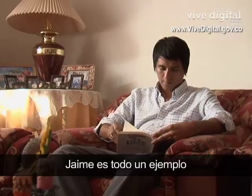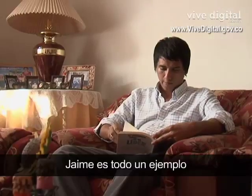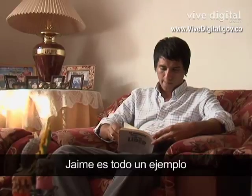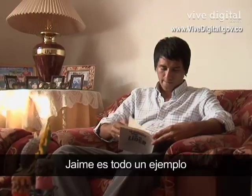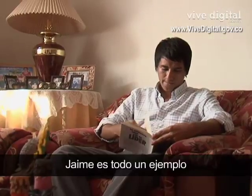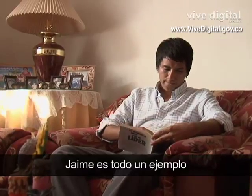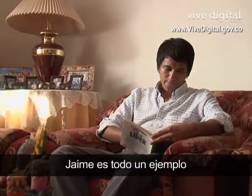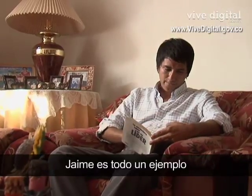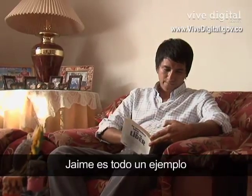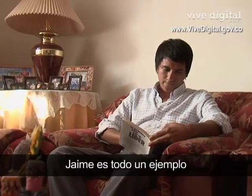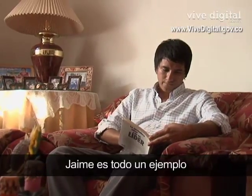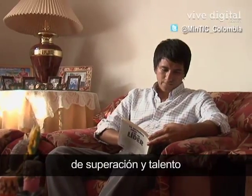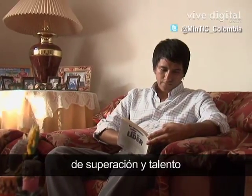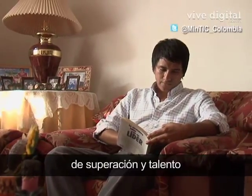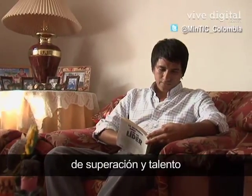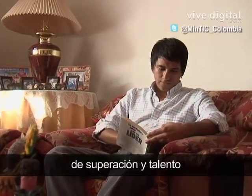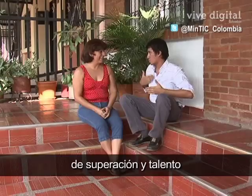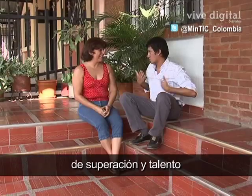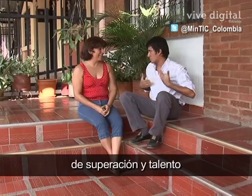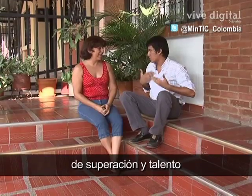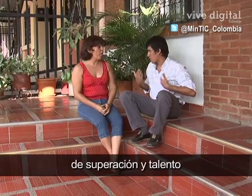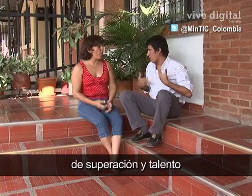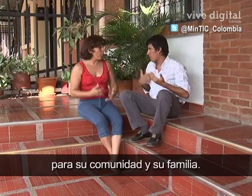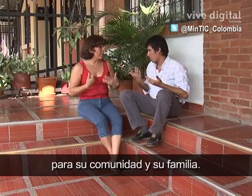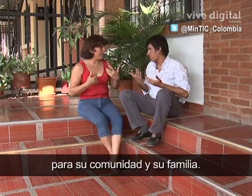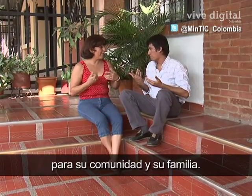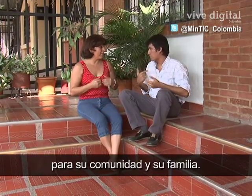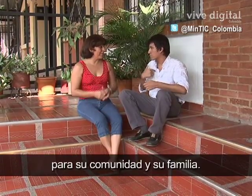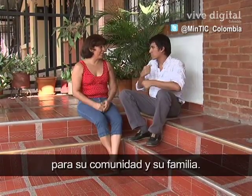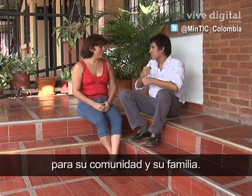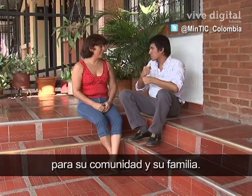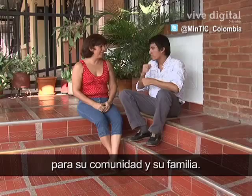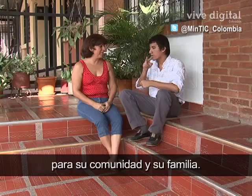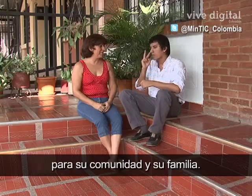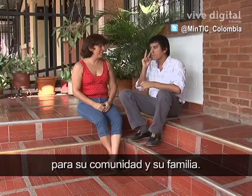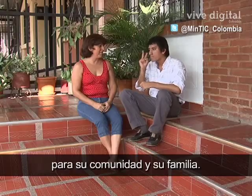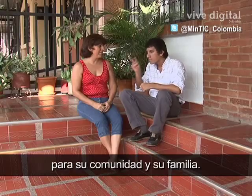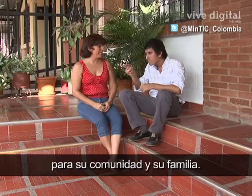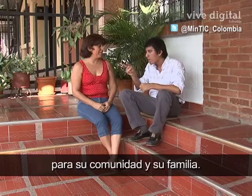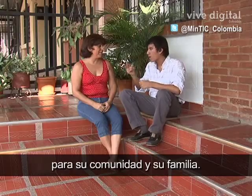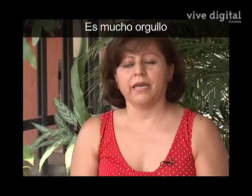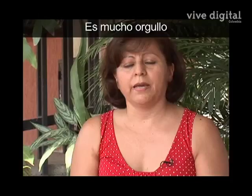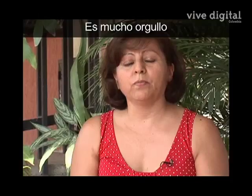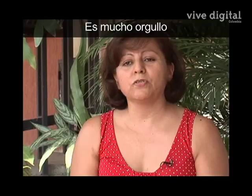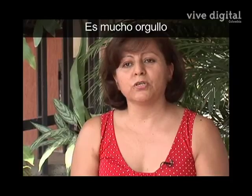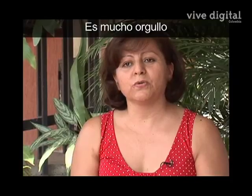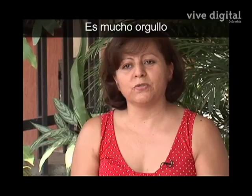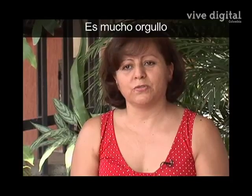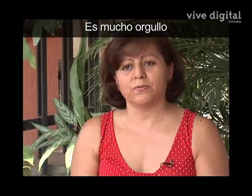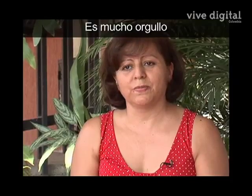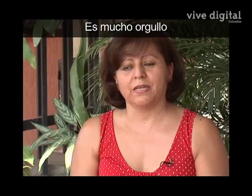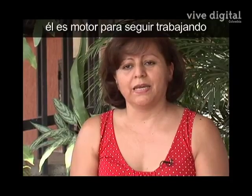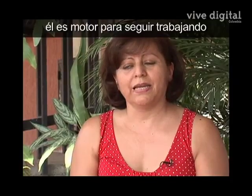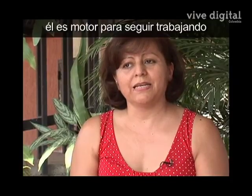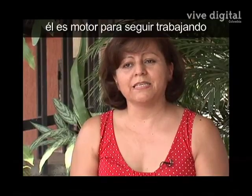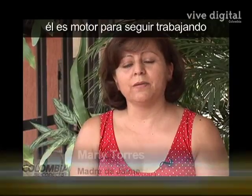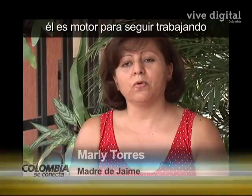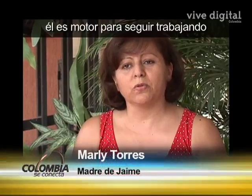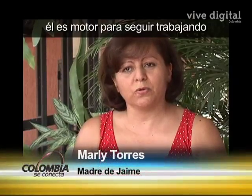es todo un ejemplo de superación y talento para su comunidad y su familia. Es mucho orgullo. Él es el motor